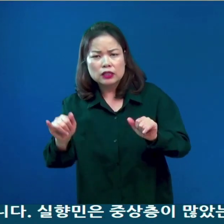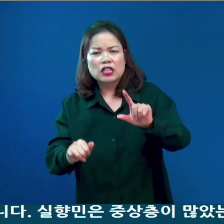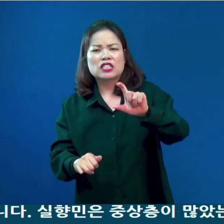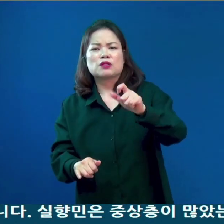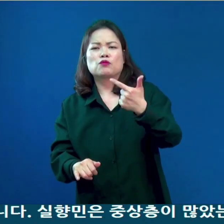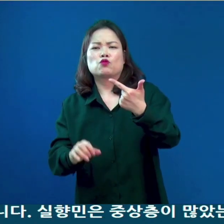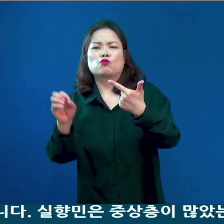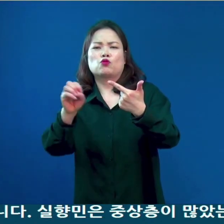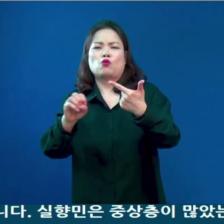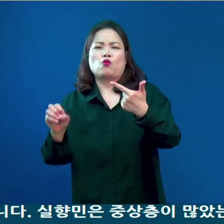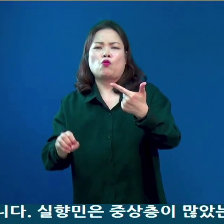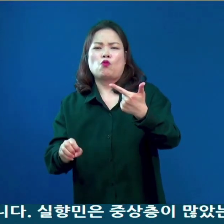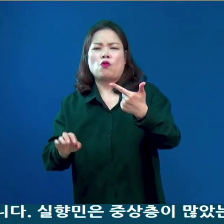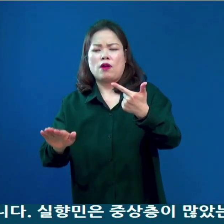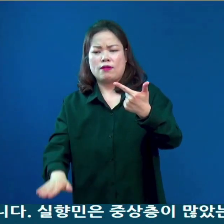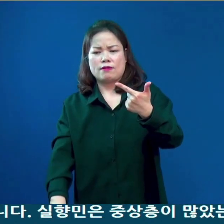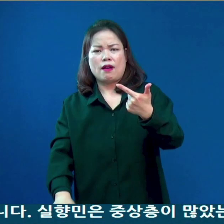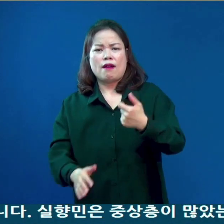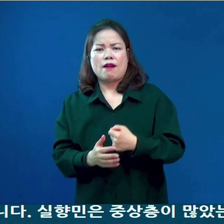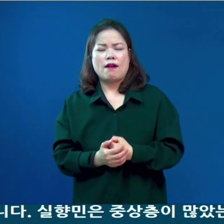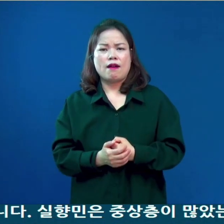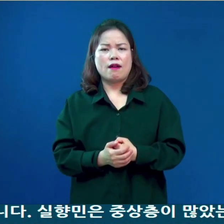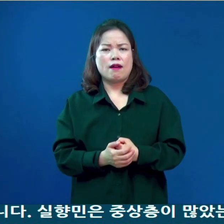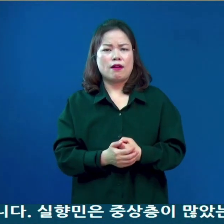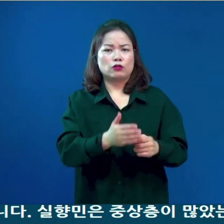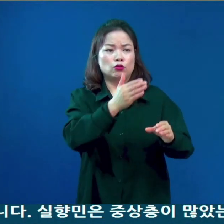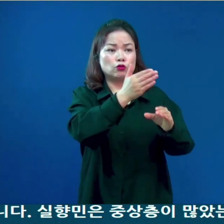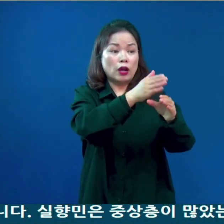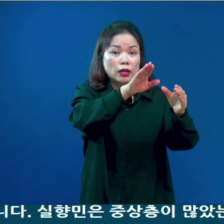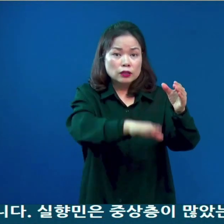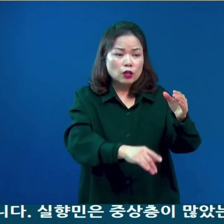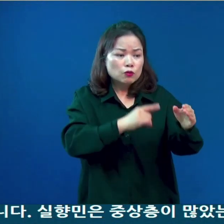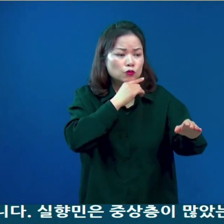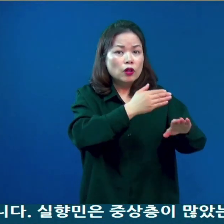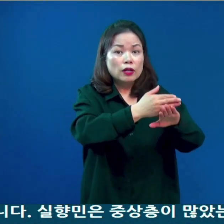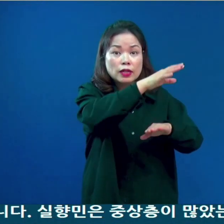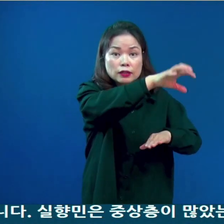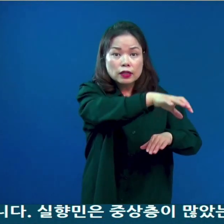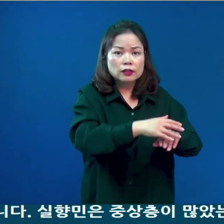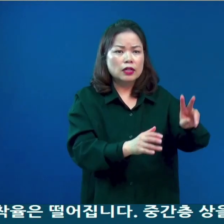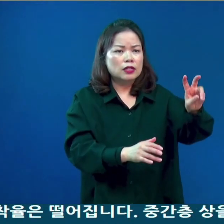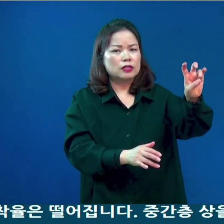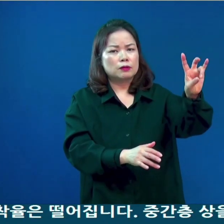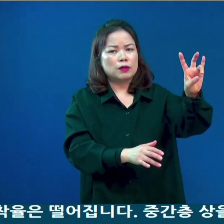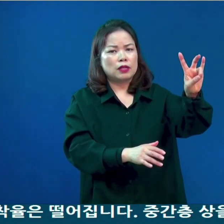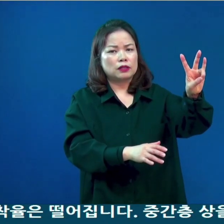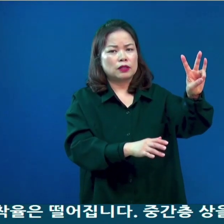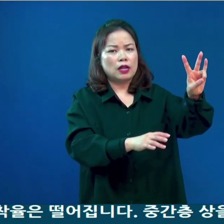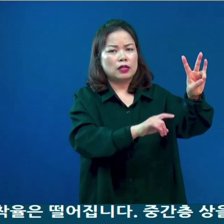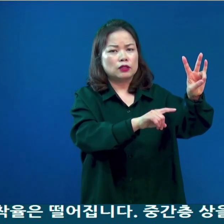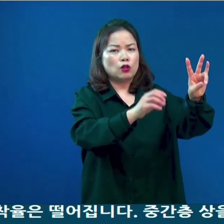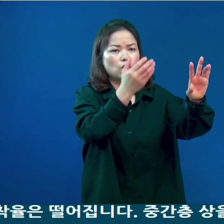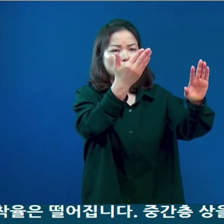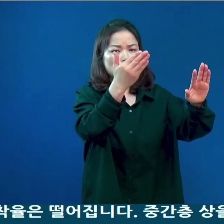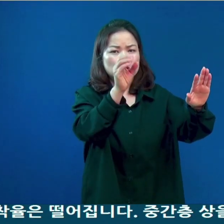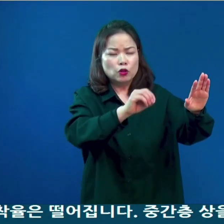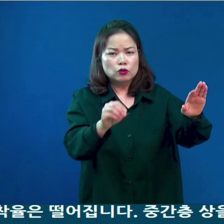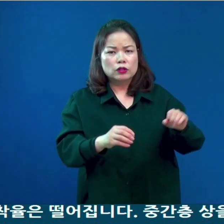않아요. 그리고 중간층 하를 보시면 북한에서는 24.9%였는데 남한에